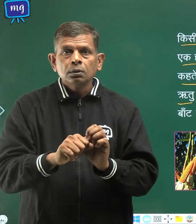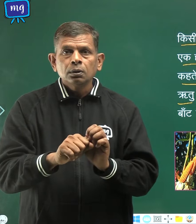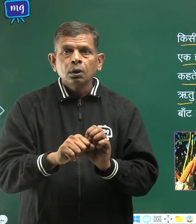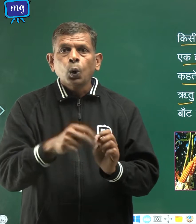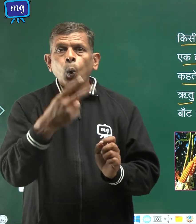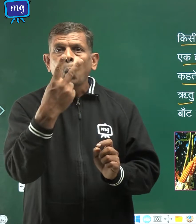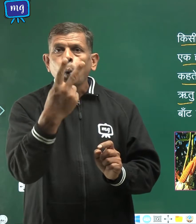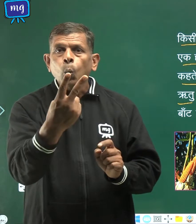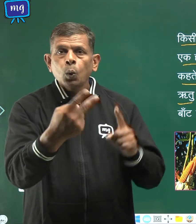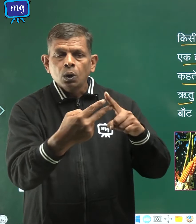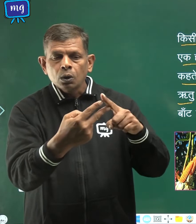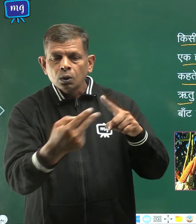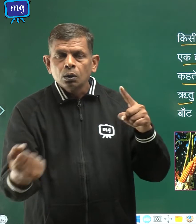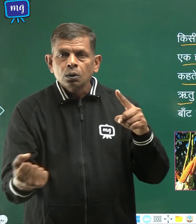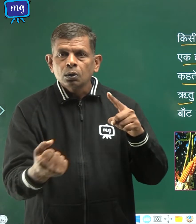2 वर्गों में